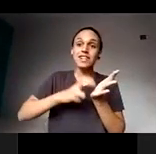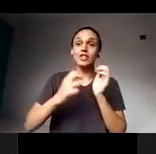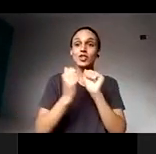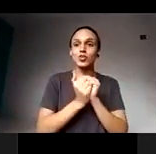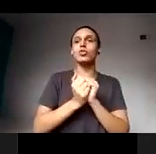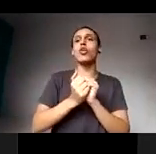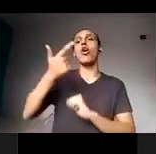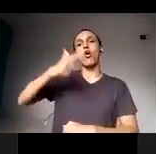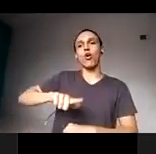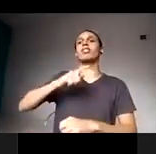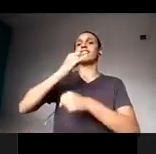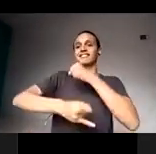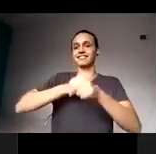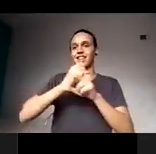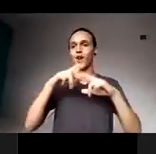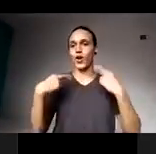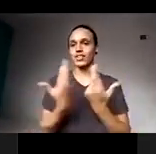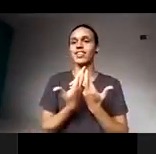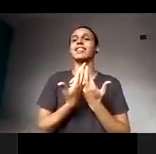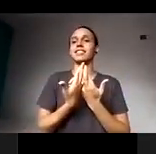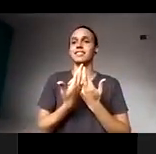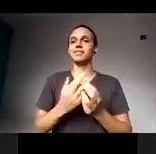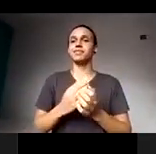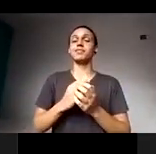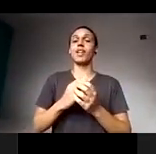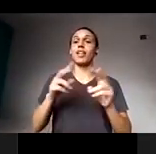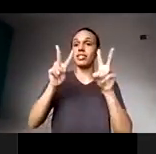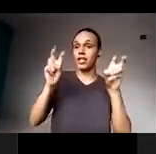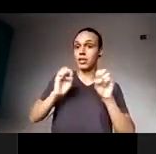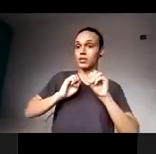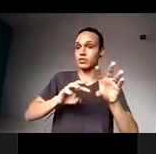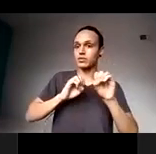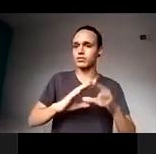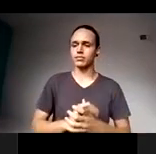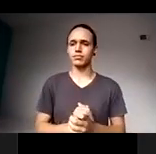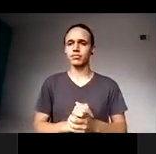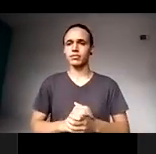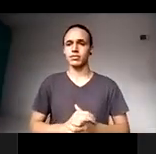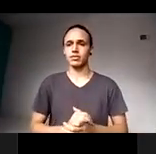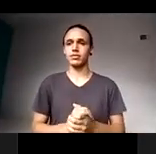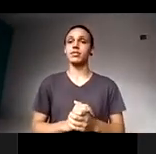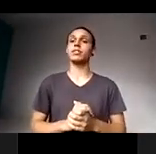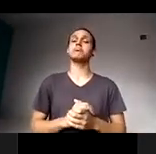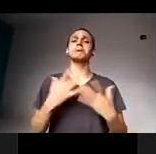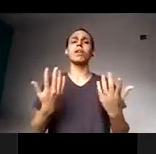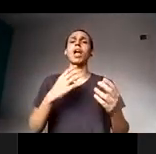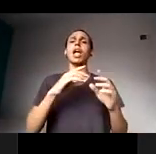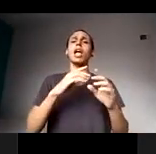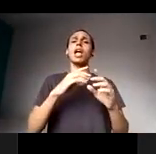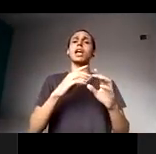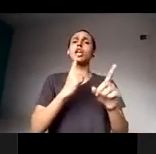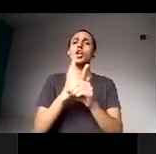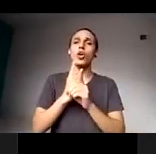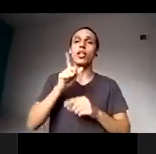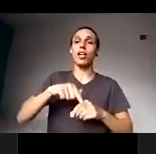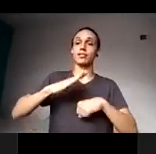educação. Os encontros virtuais da educação são uma iniciativa que se desdobrou